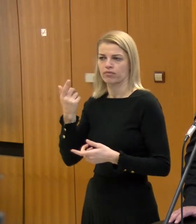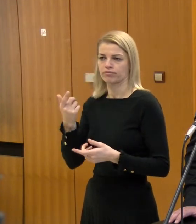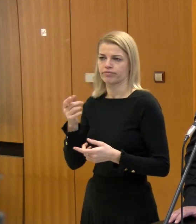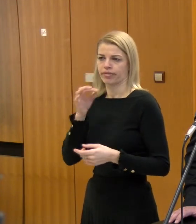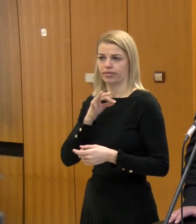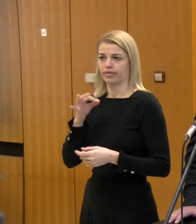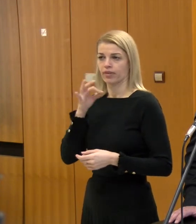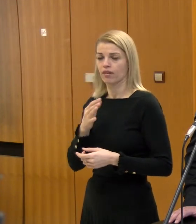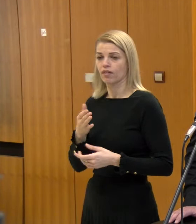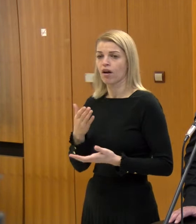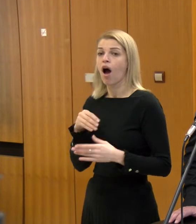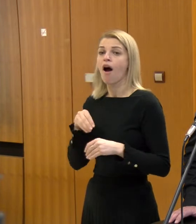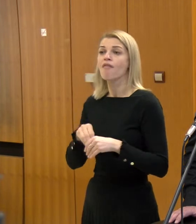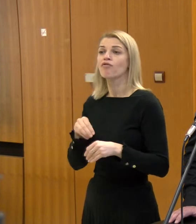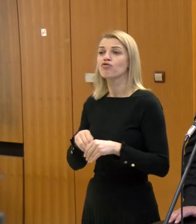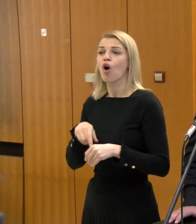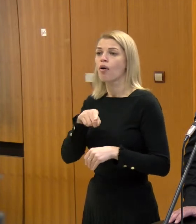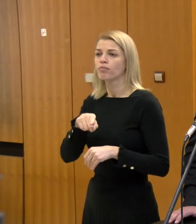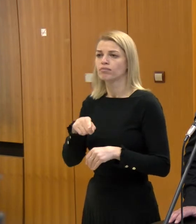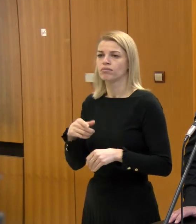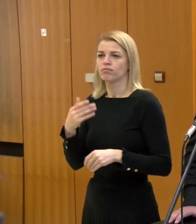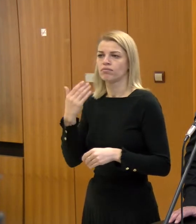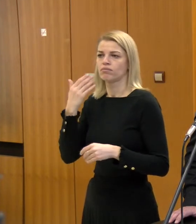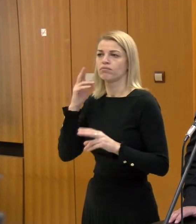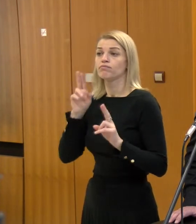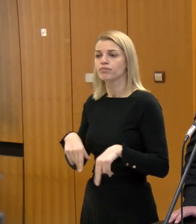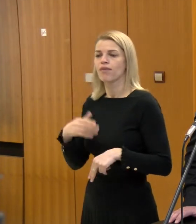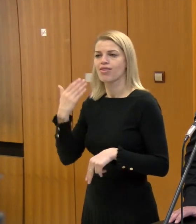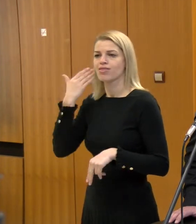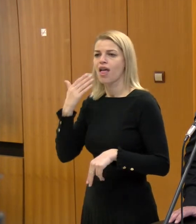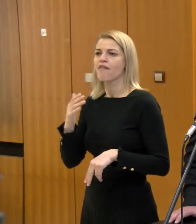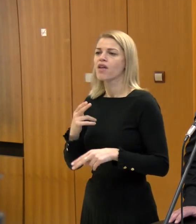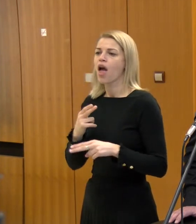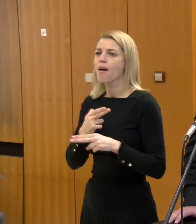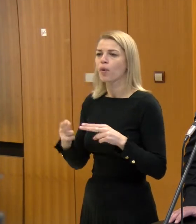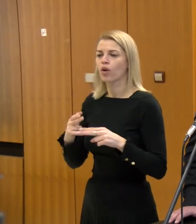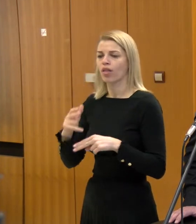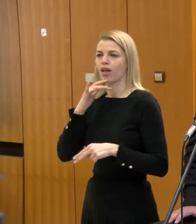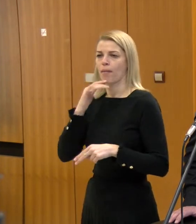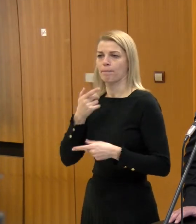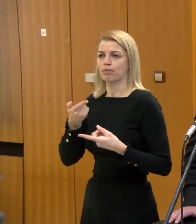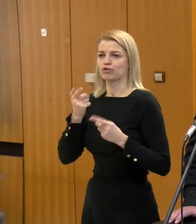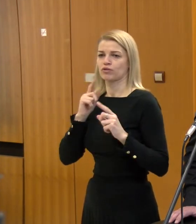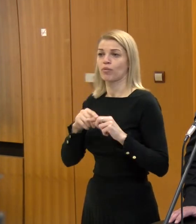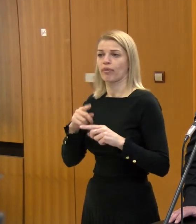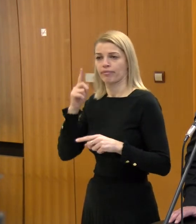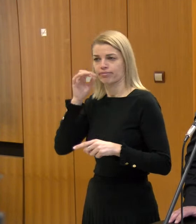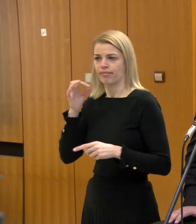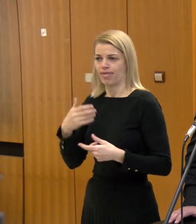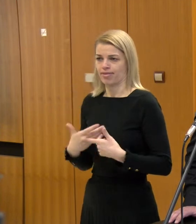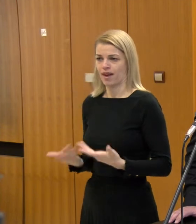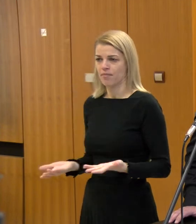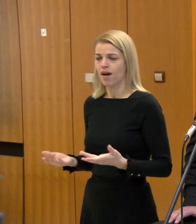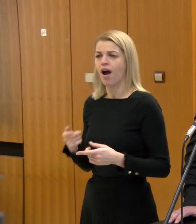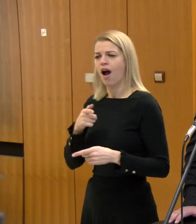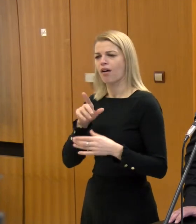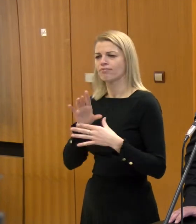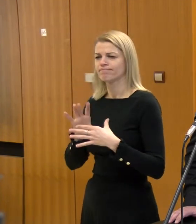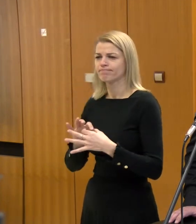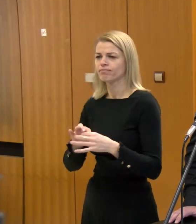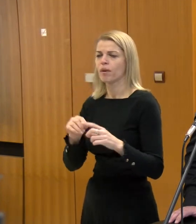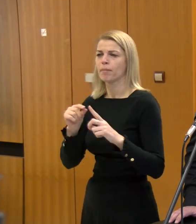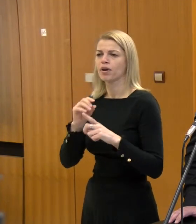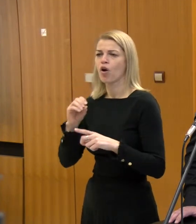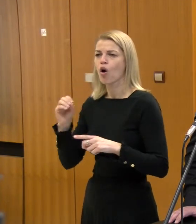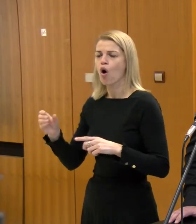pričom oni len nevedeli dostatočne po slovensky. Čiže máme tam celú paletu mnohých opatrení naviazané na POO,